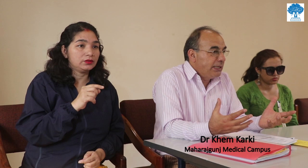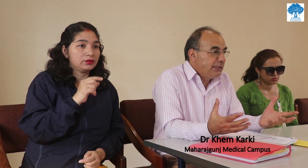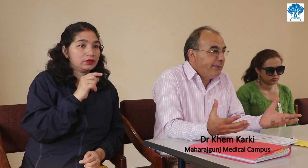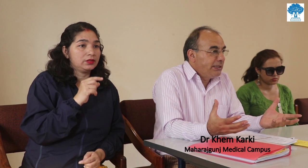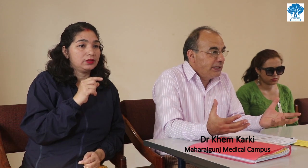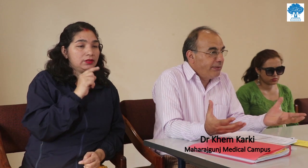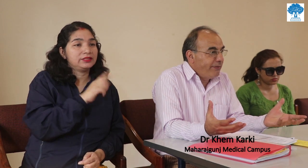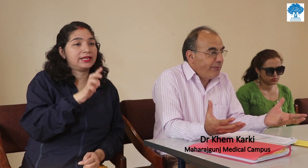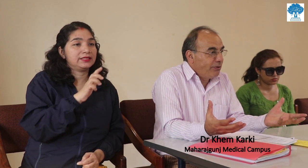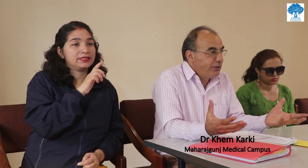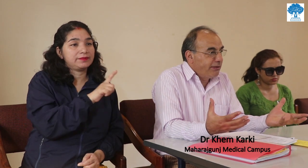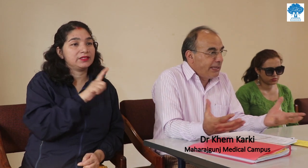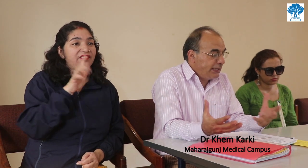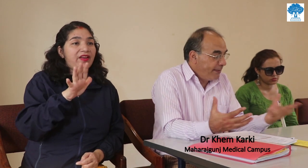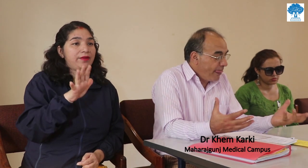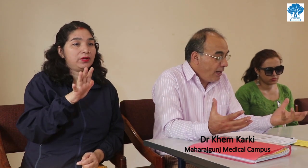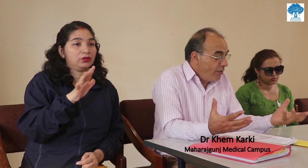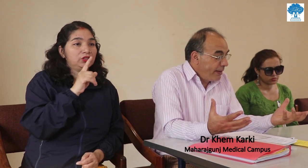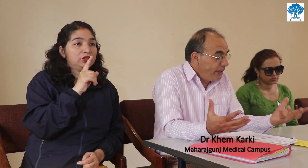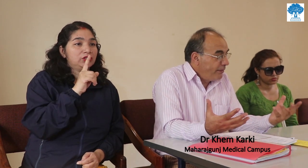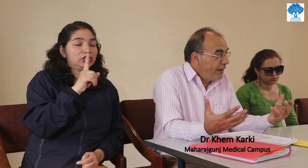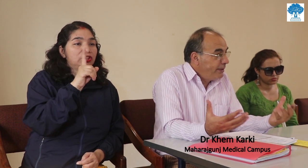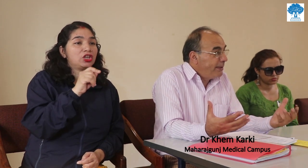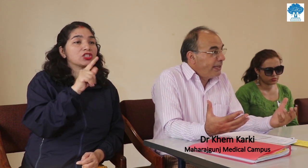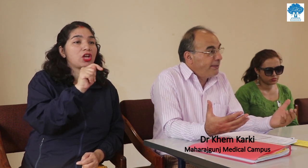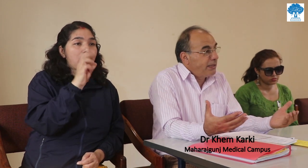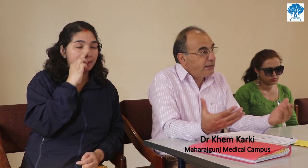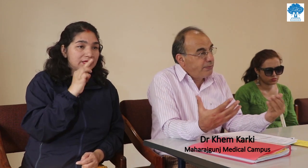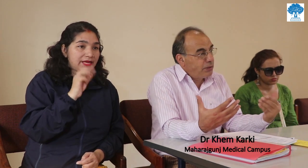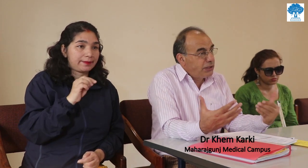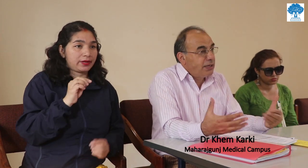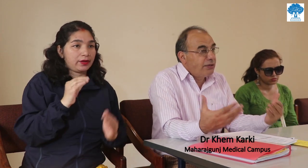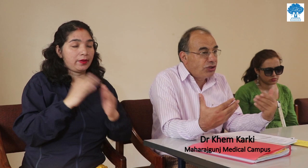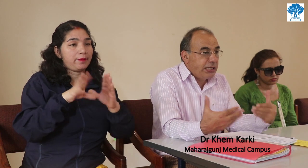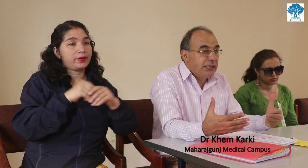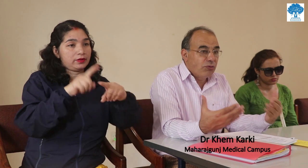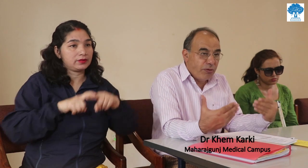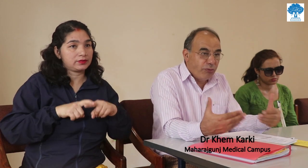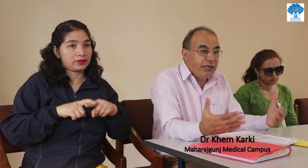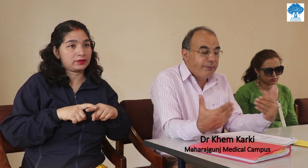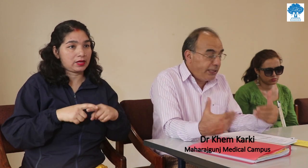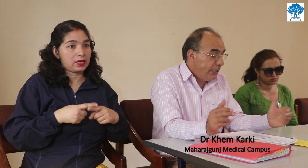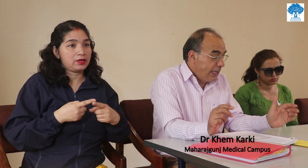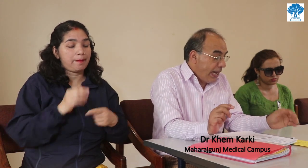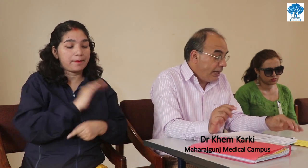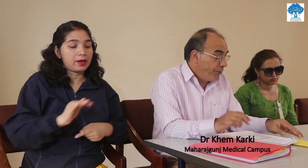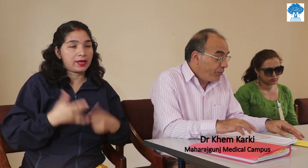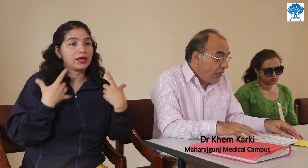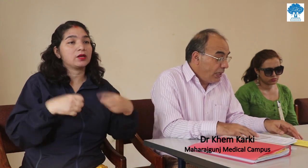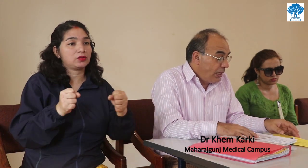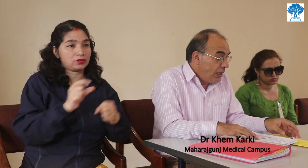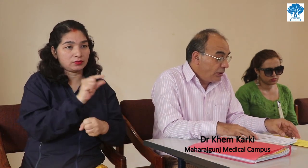दशकमा 1970-75 दशकमा चाहिँ अब हामीले फ्यामिली प्लानिङबाट चाहिँ मटर्नल अन चाइल्ड हेल्थको कम्पोनेन्ट पनि